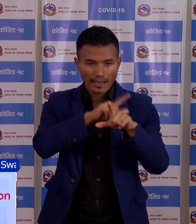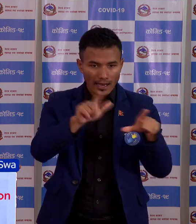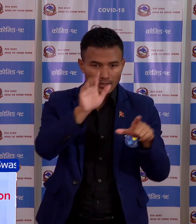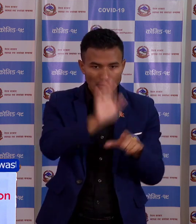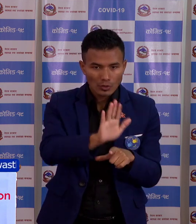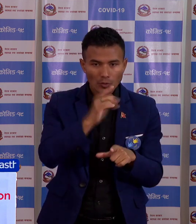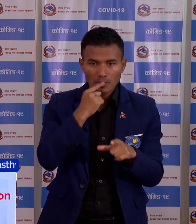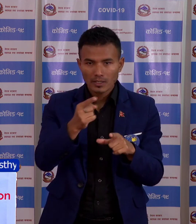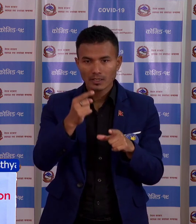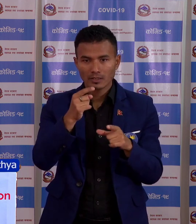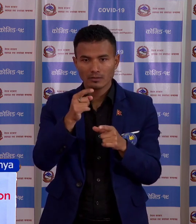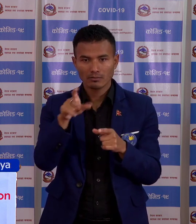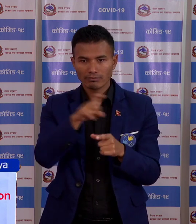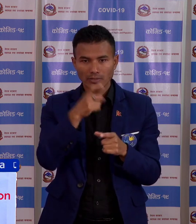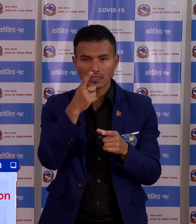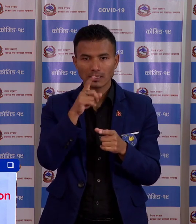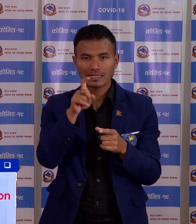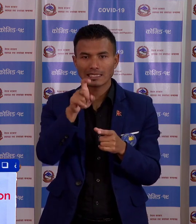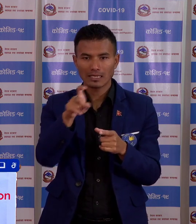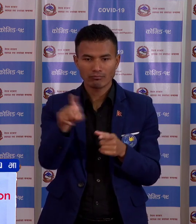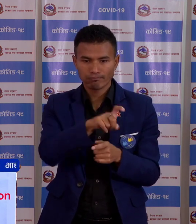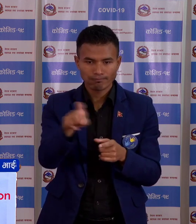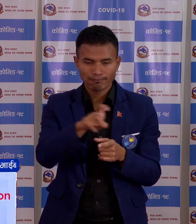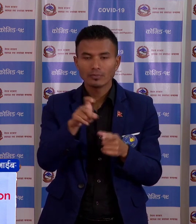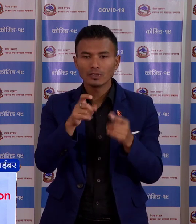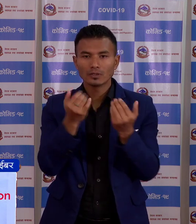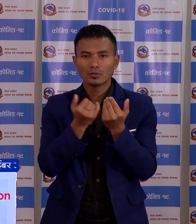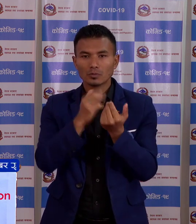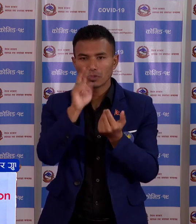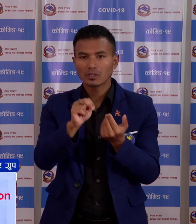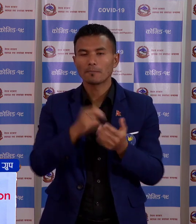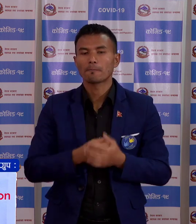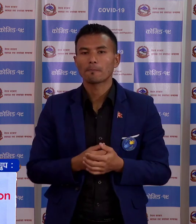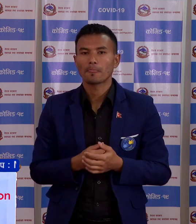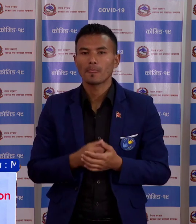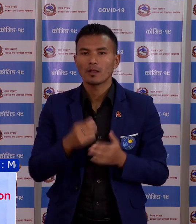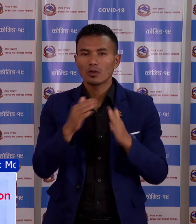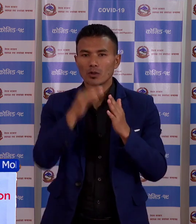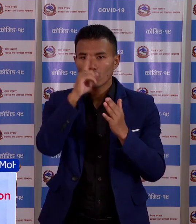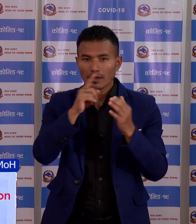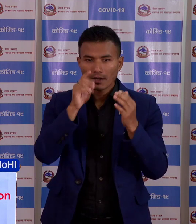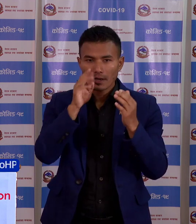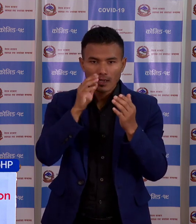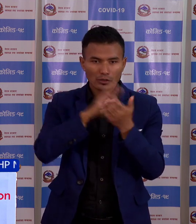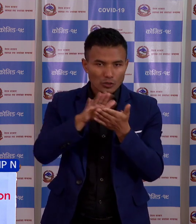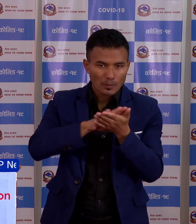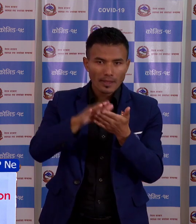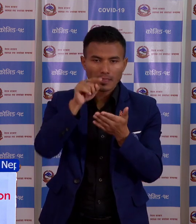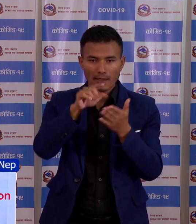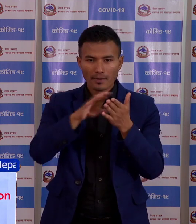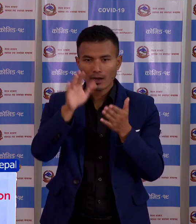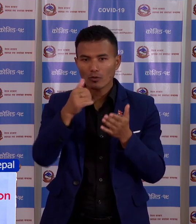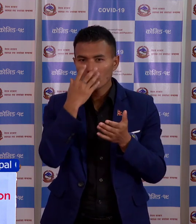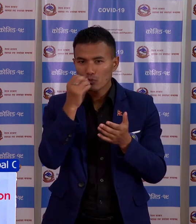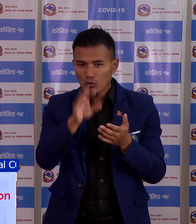वहेपस्चाथ डिज इनिफेक्शन गरने नी संक्रमन गरने कुरा हरु क्वारेंटाइन मा सर्शफाई गरने तेहां बाता